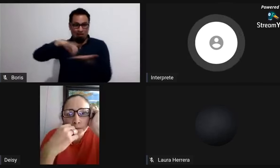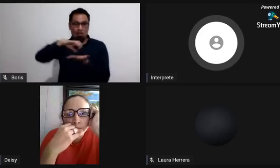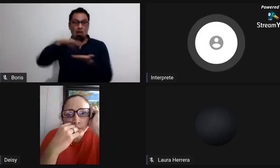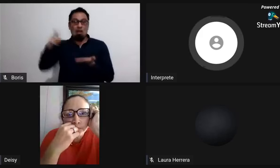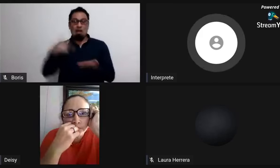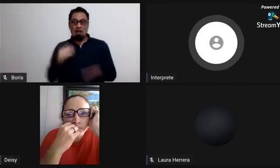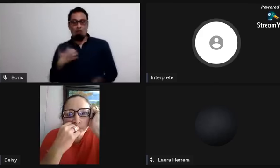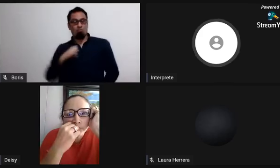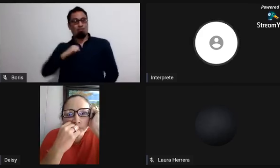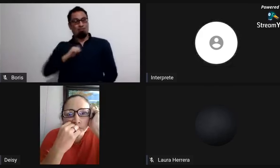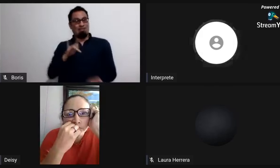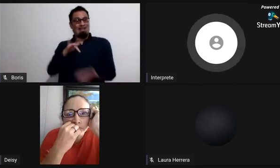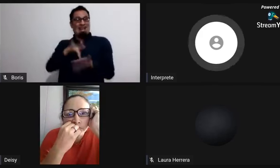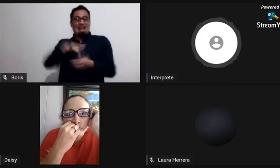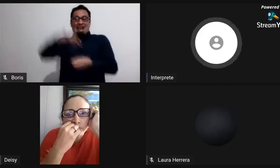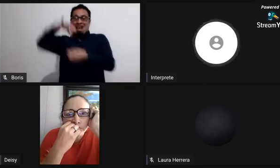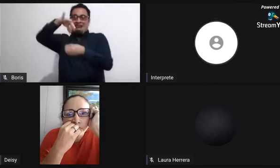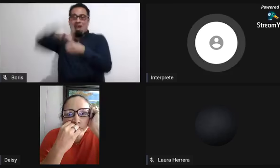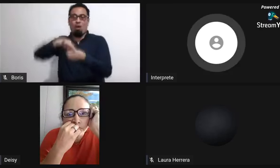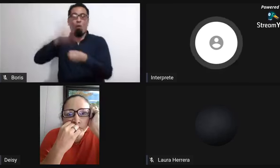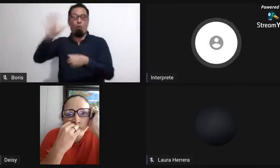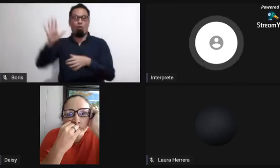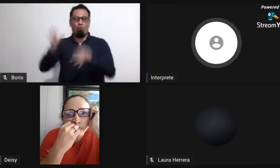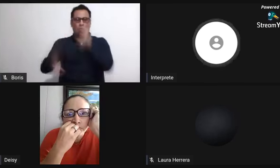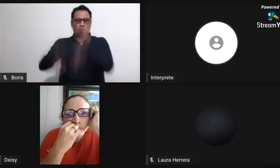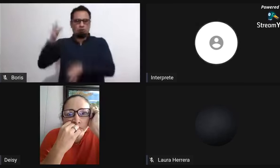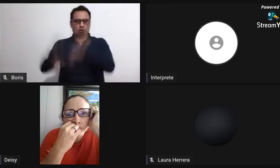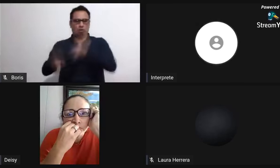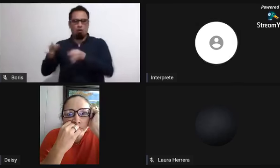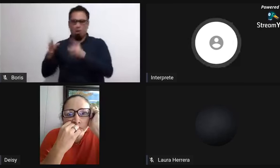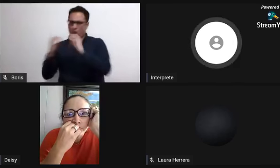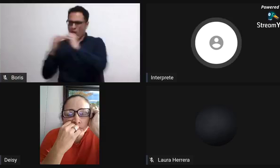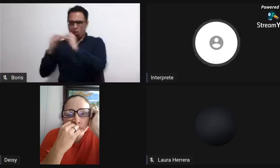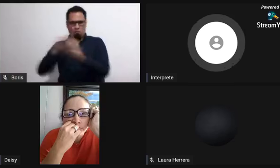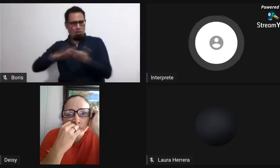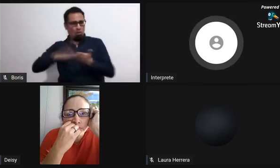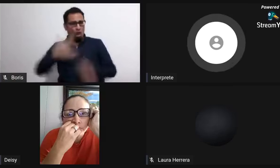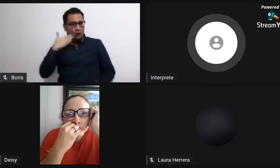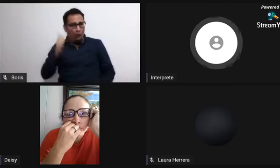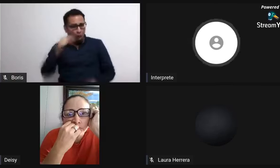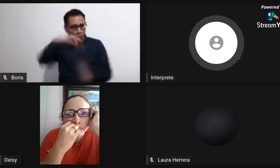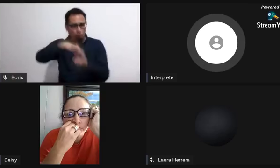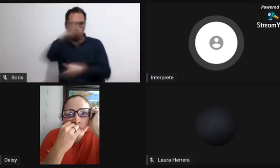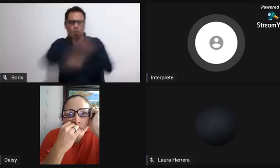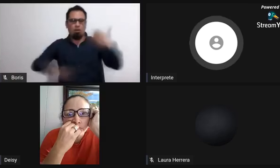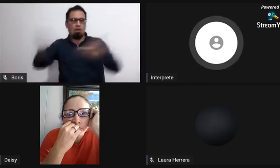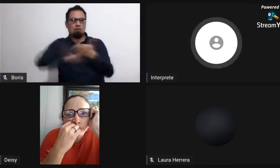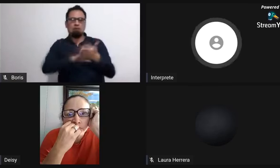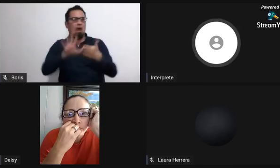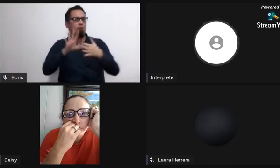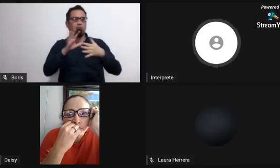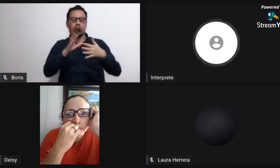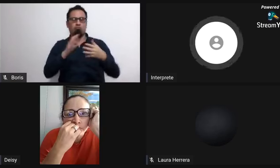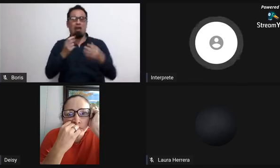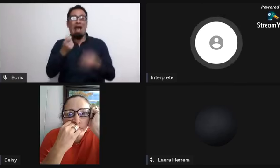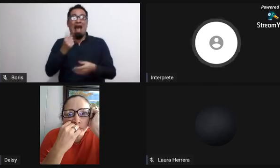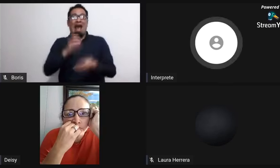de gobierno, sabemos que si bien es cierto, se tomaban las decisiones por parte de